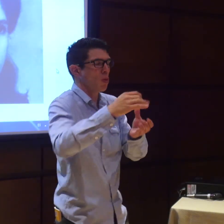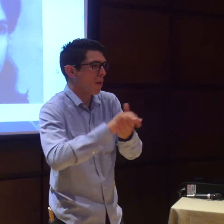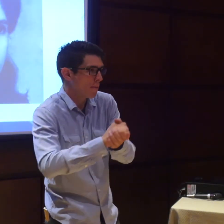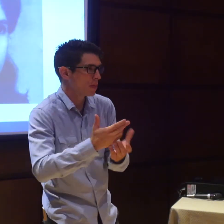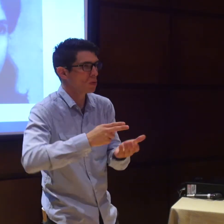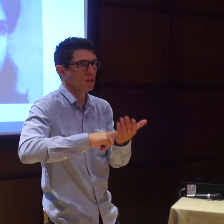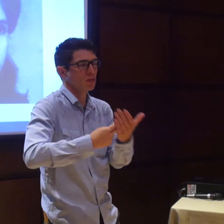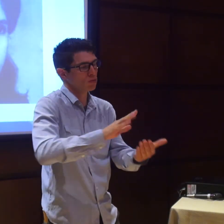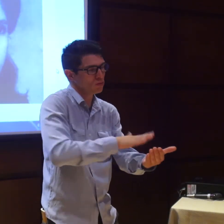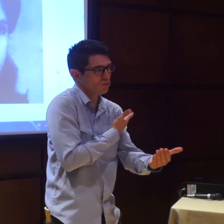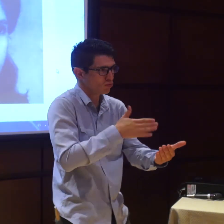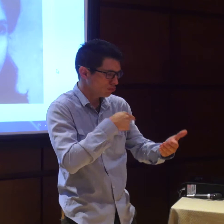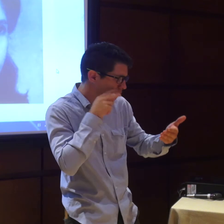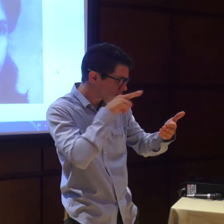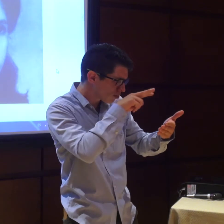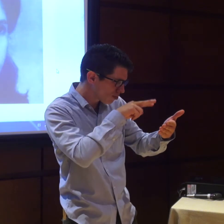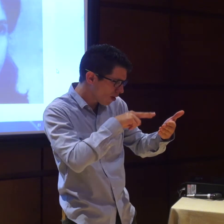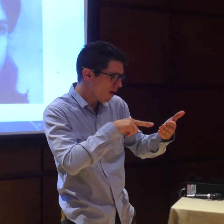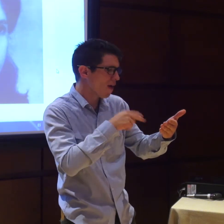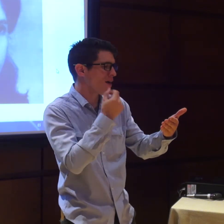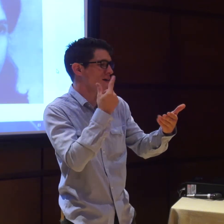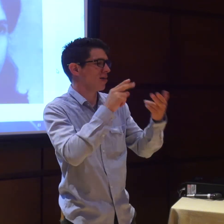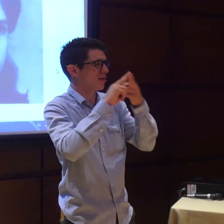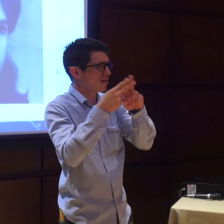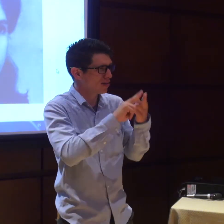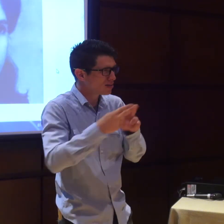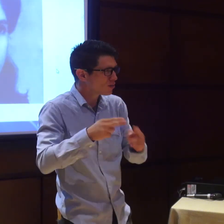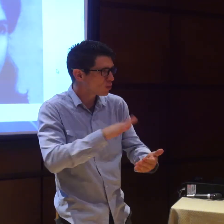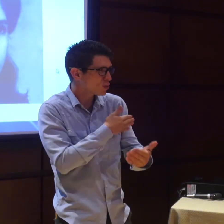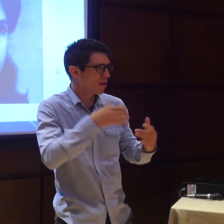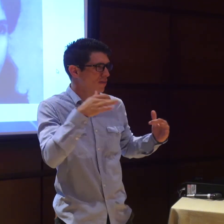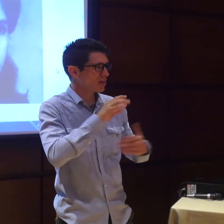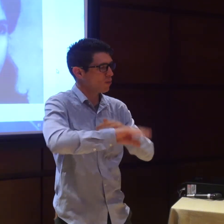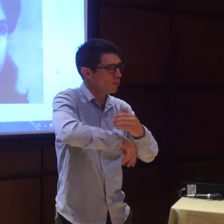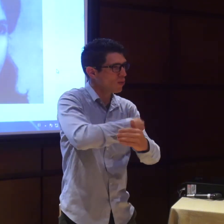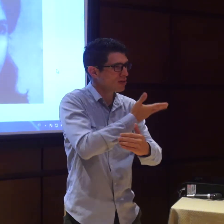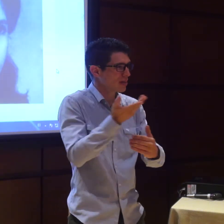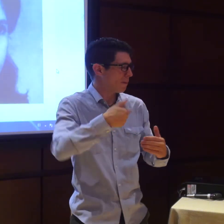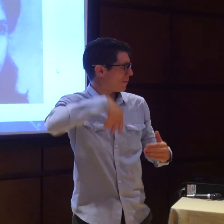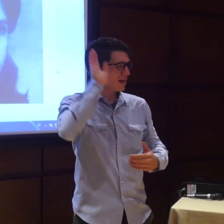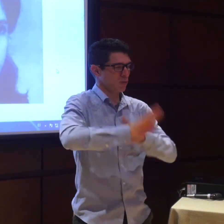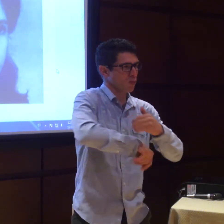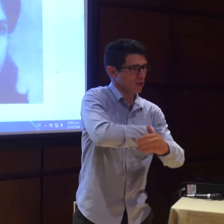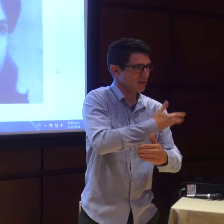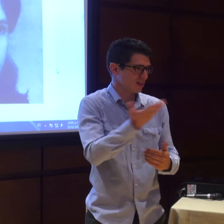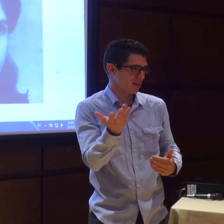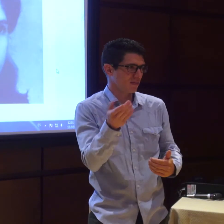escrita y conseguir que alguien nos la interprete, empezar a relacionar la música con la poesía,